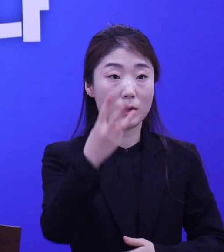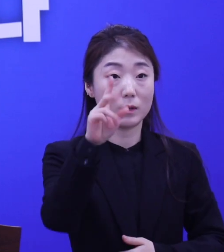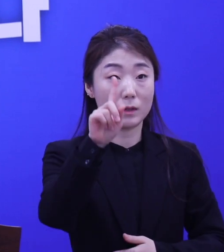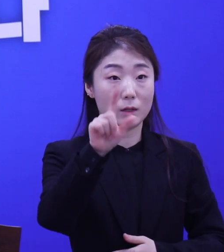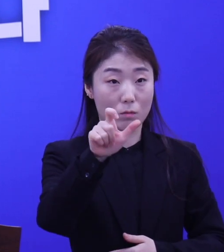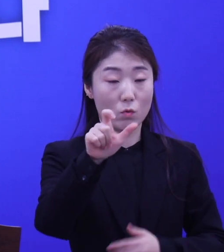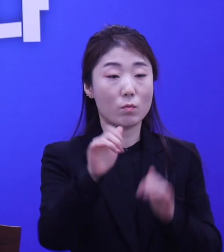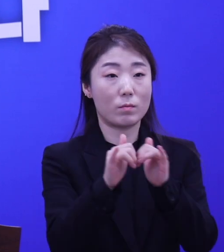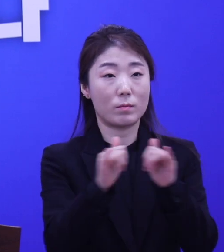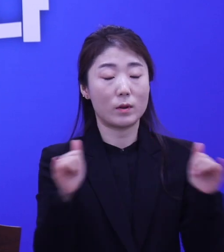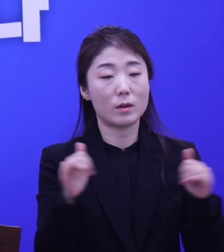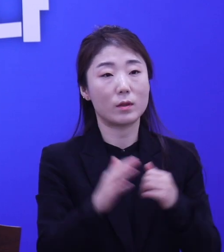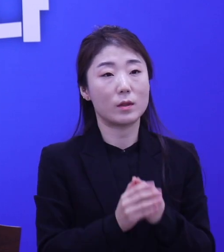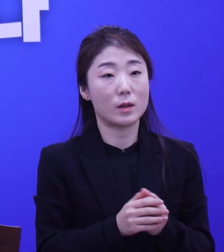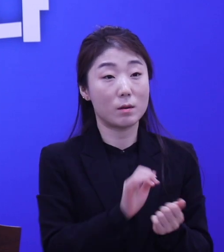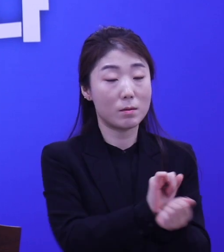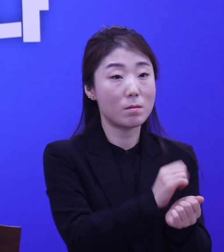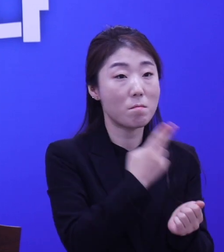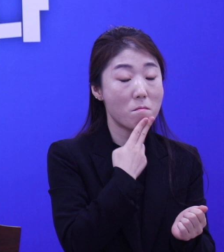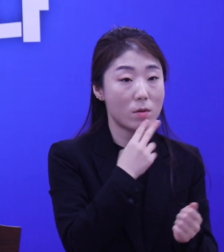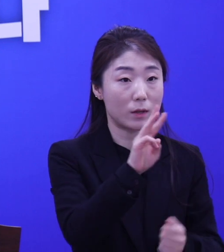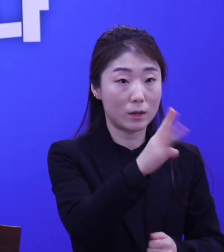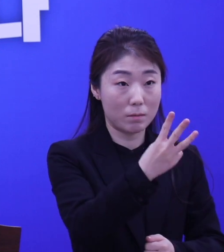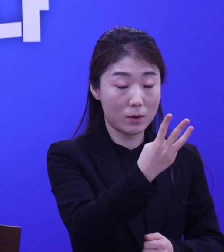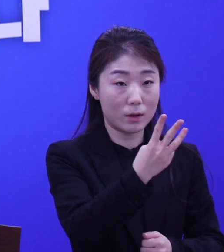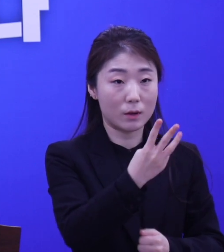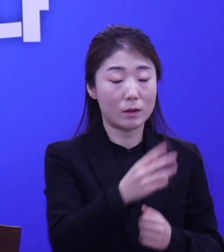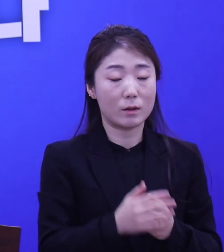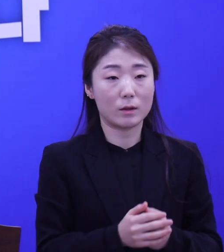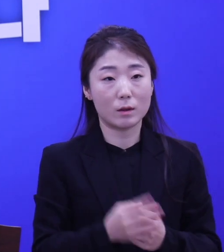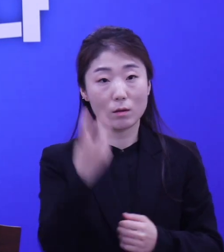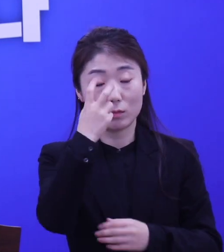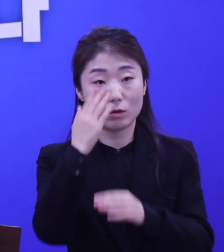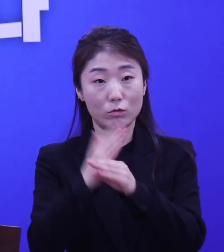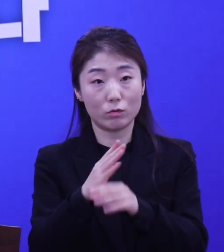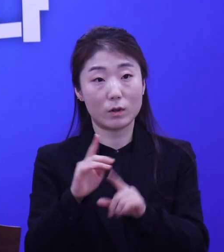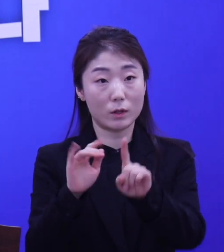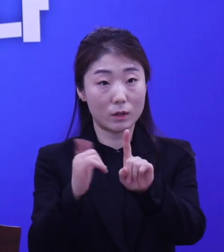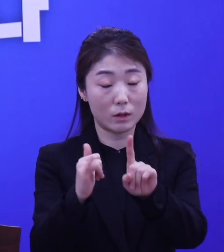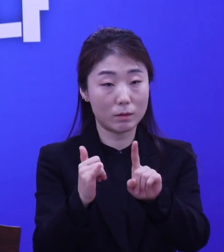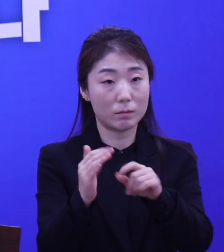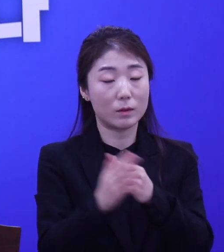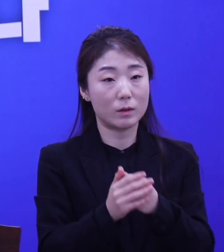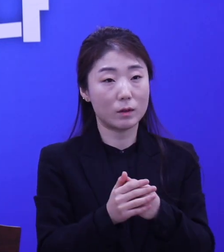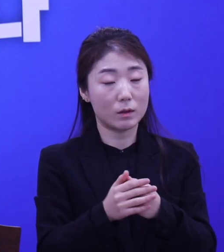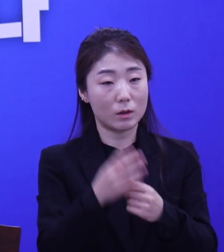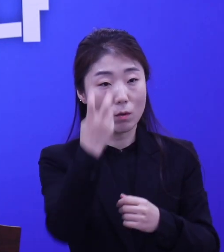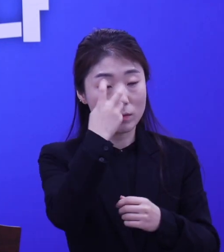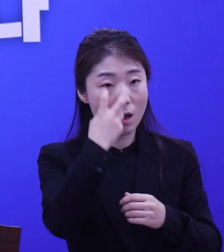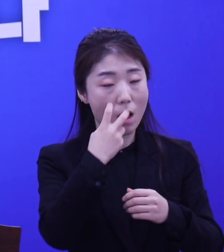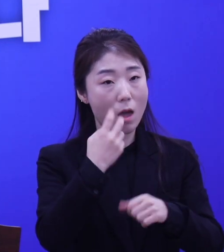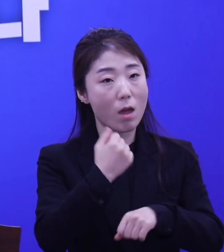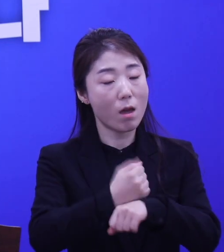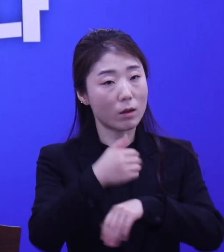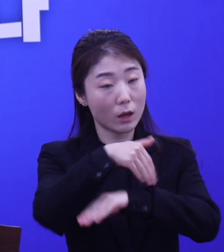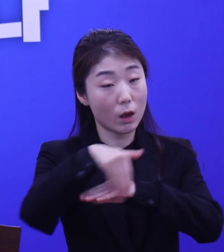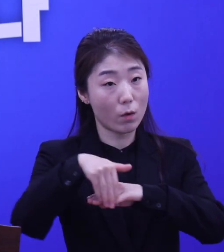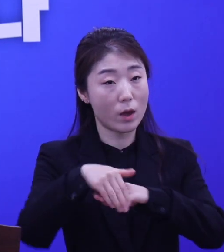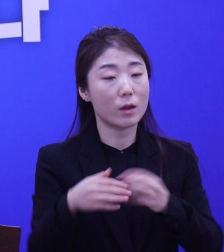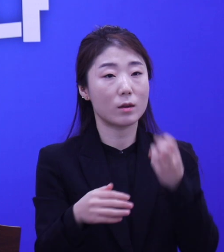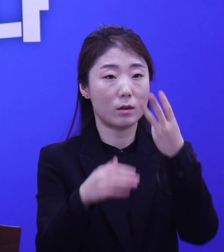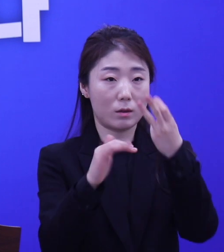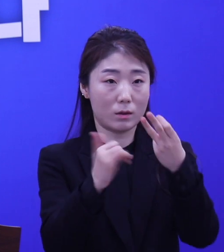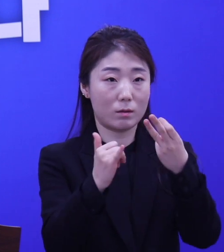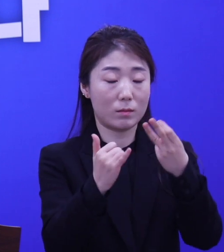315명입니다. 음성 300명, 검사 진행 중 1명, 검사 예정 14명입니다.